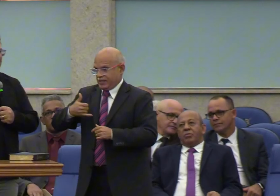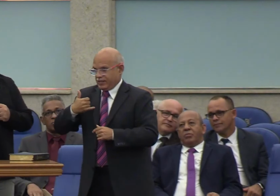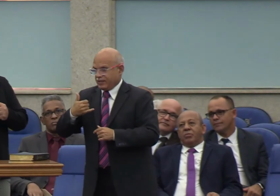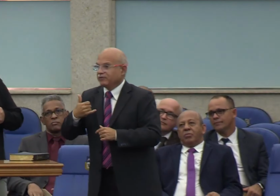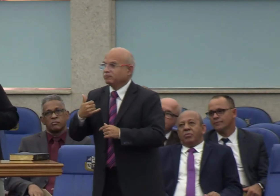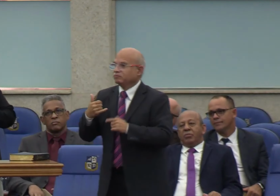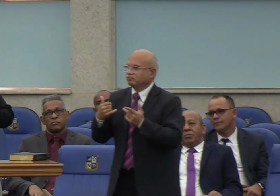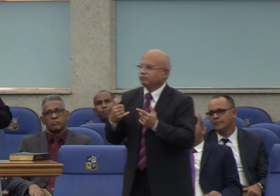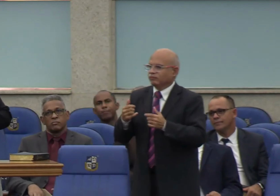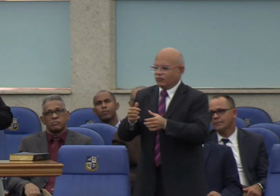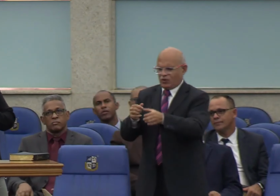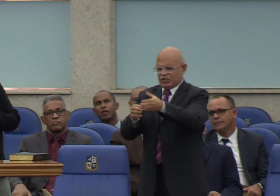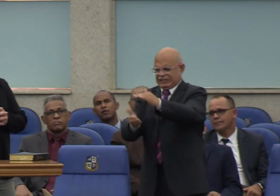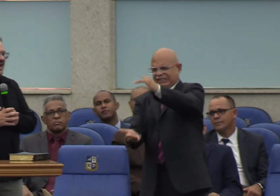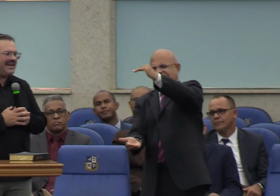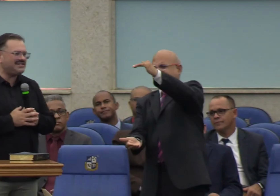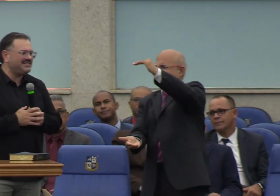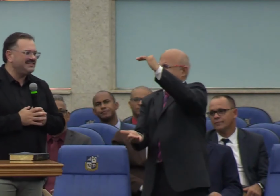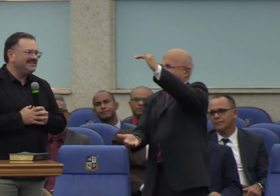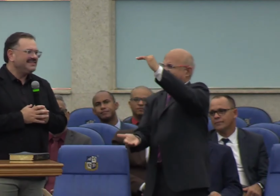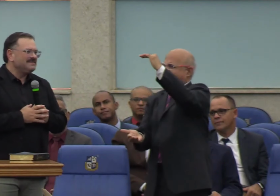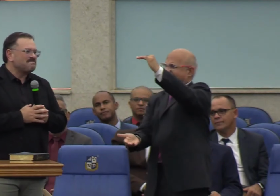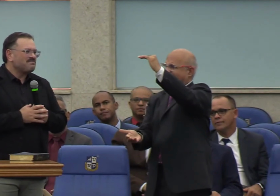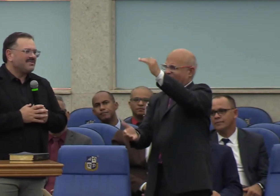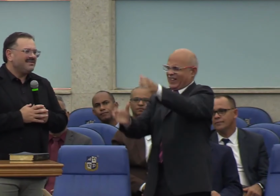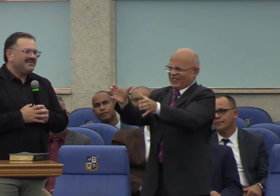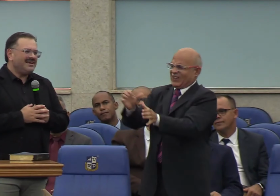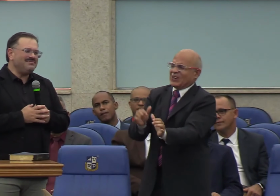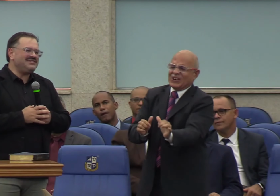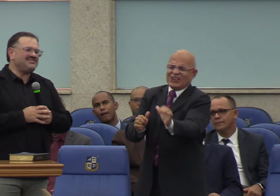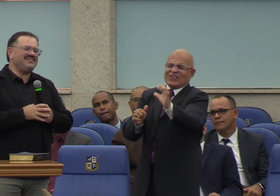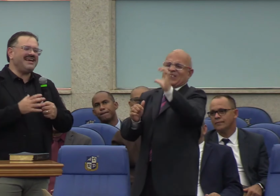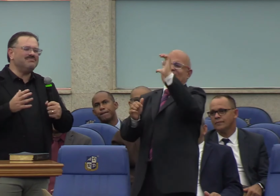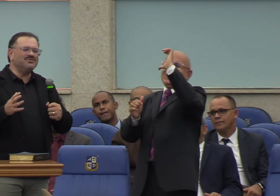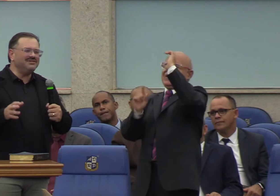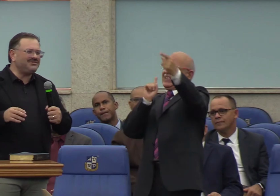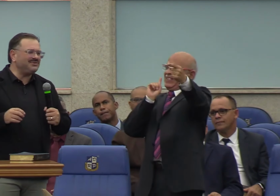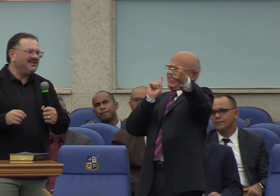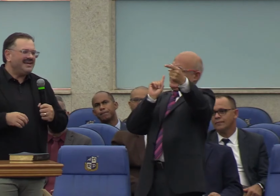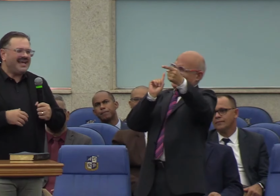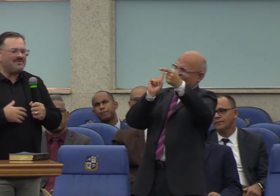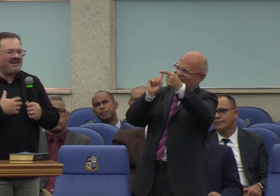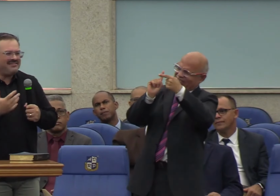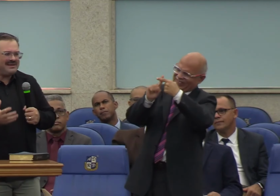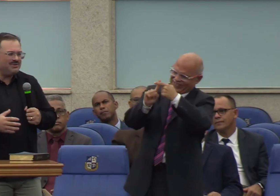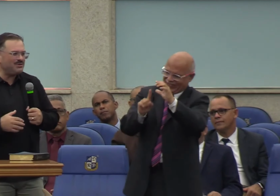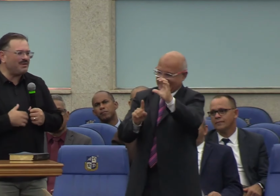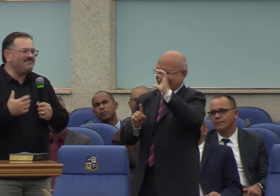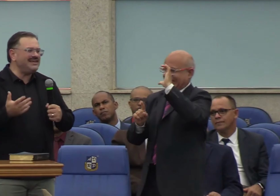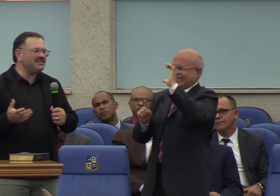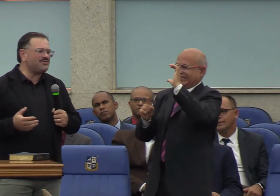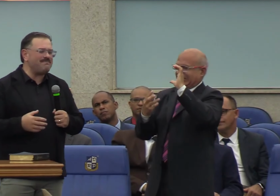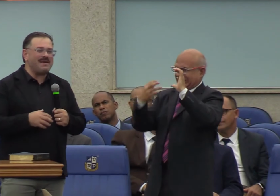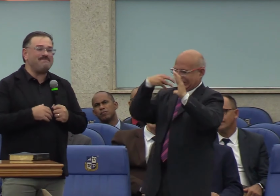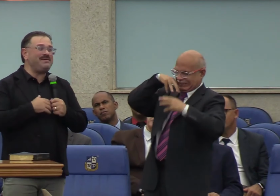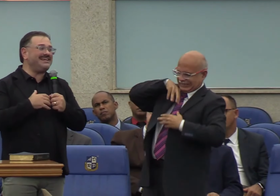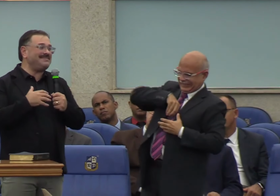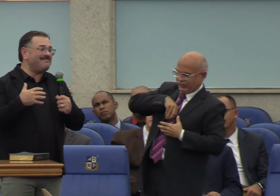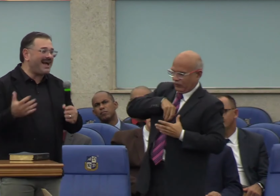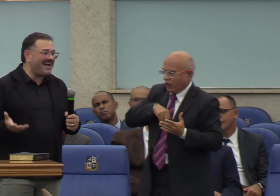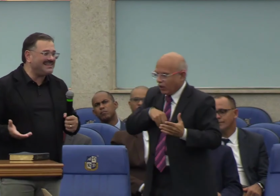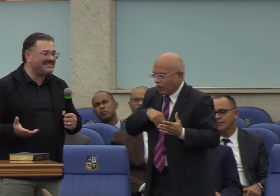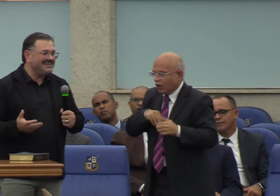até os 21, 22 anos de idade, eu me desviei muito, era uma vida muito promíscua,